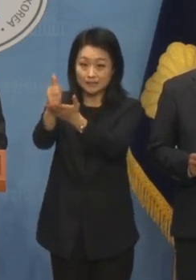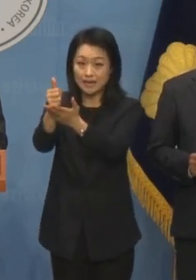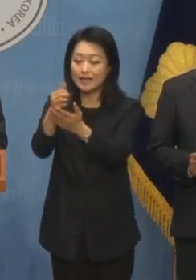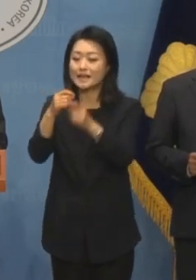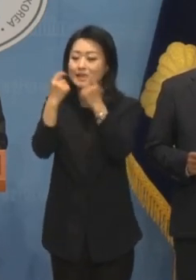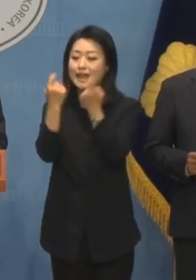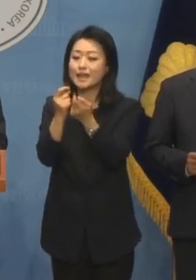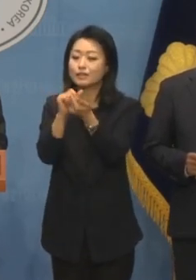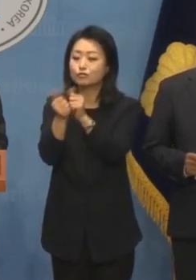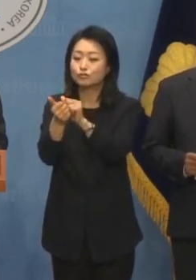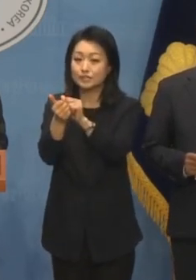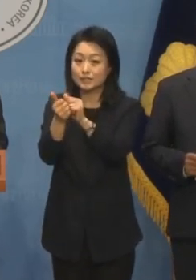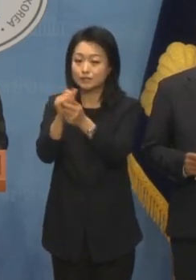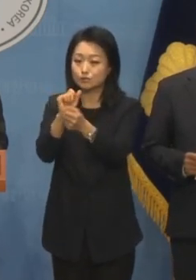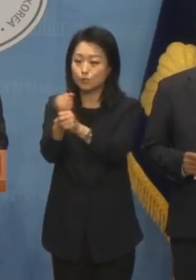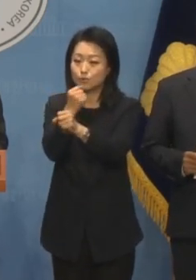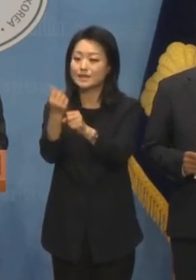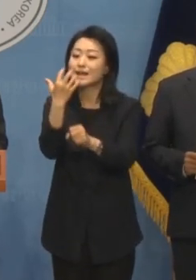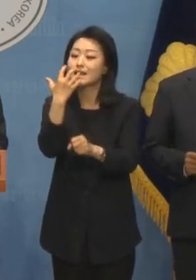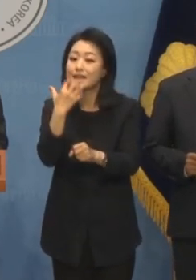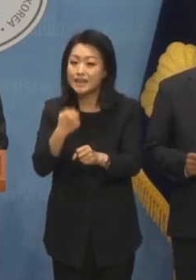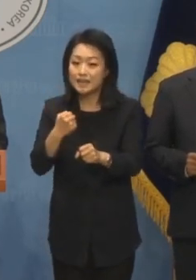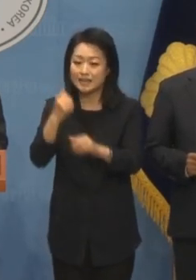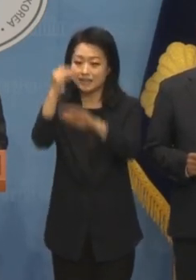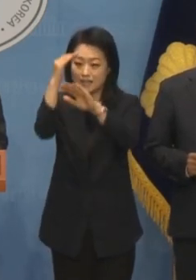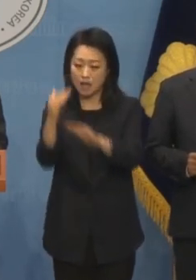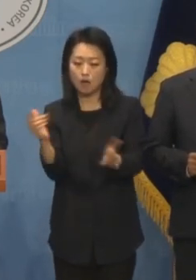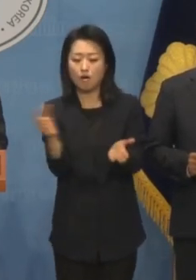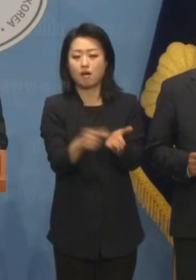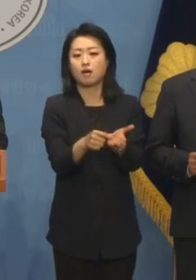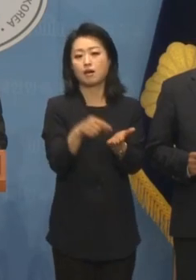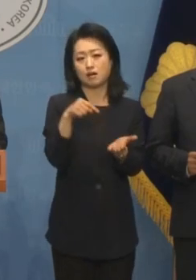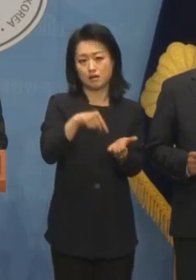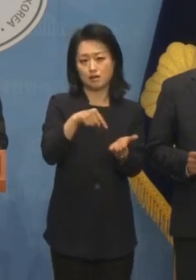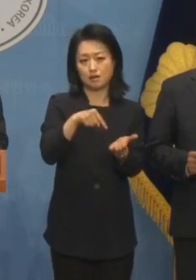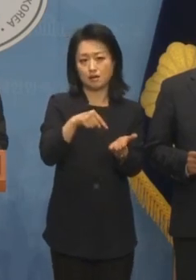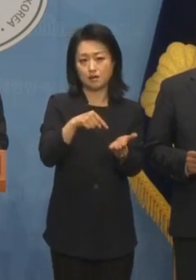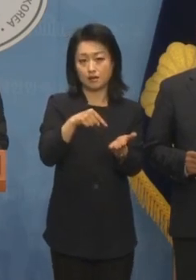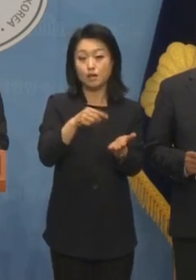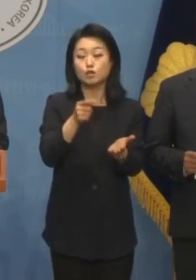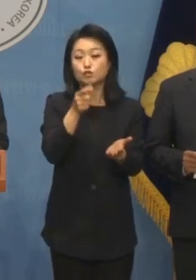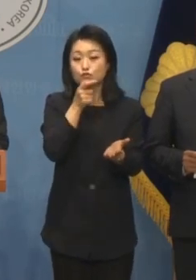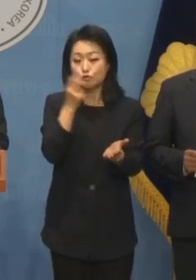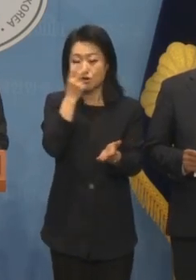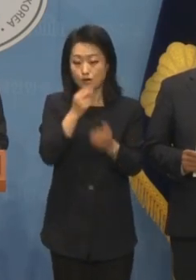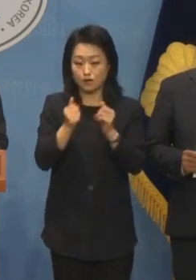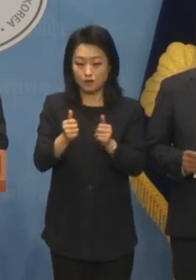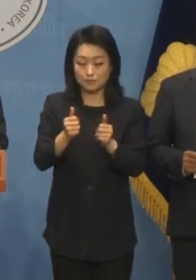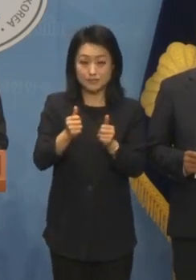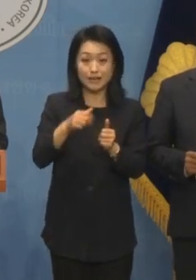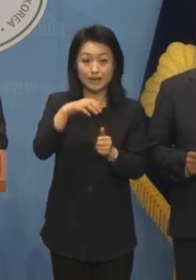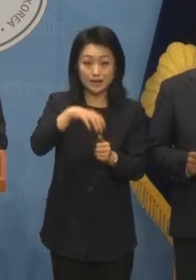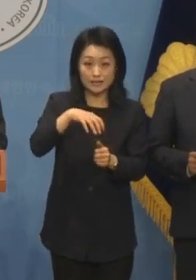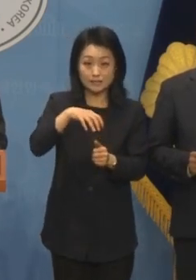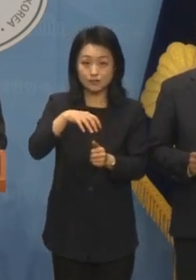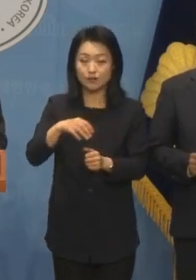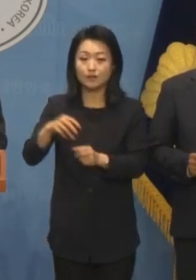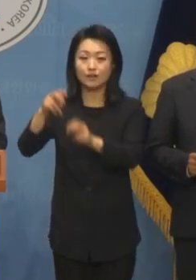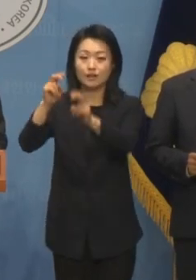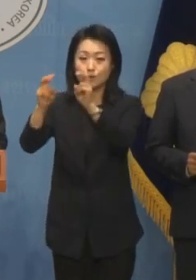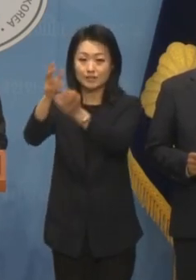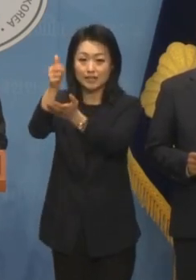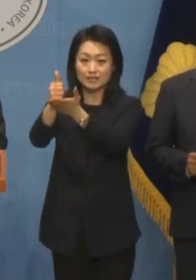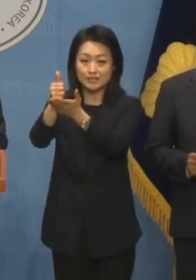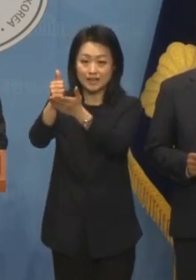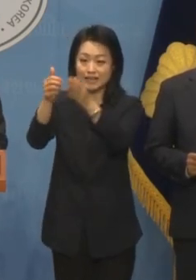위한 비용이었음이 드러난 것입니다. 이는 수원지검이 김성태 주가 조작 사건을 이재명 죽이기